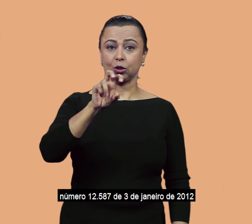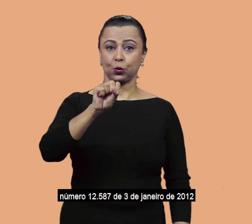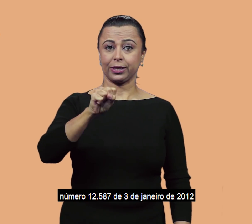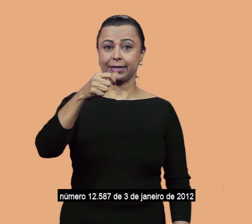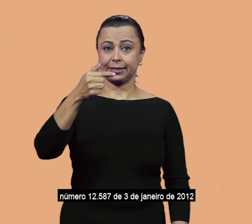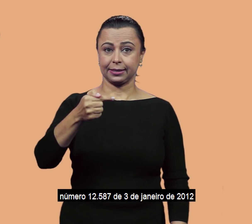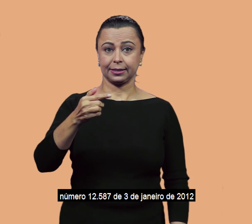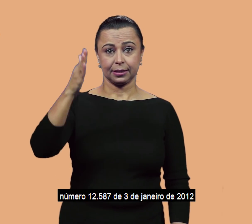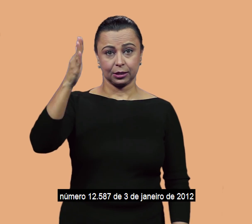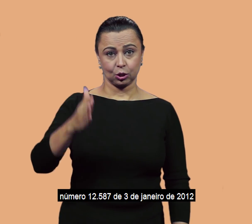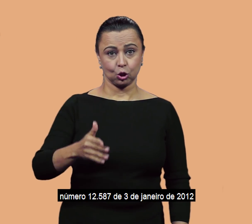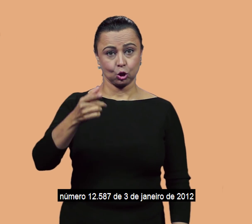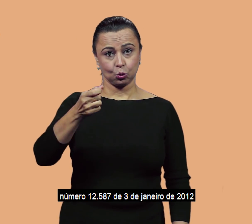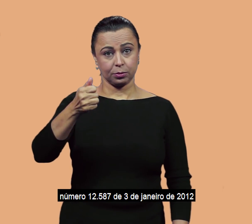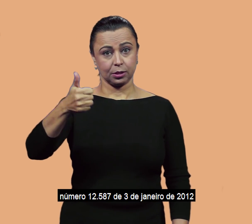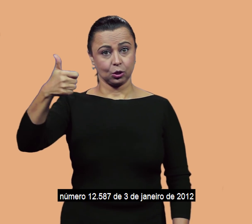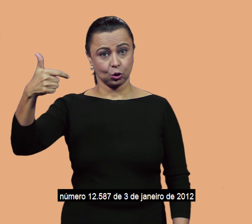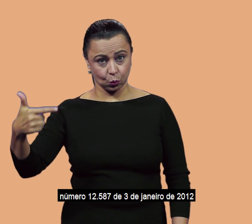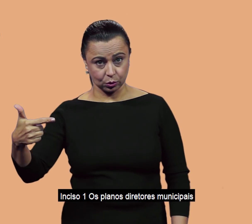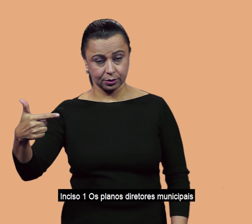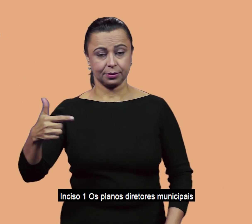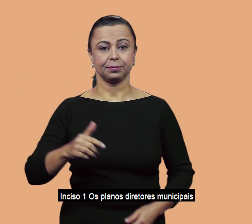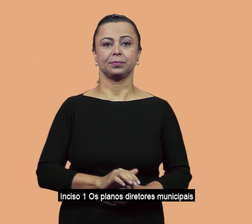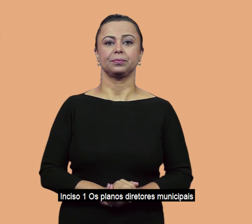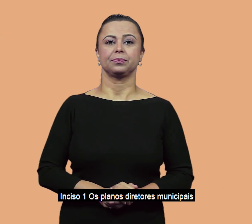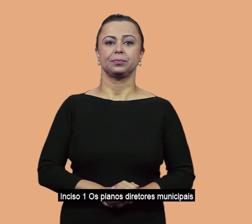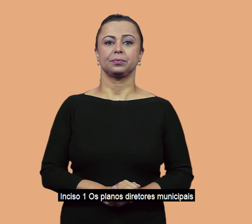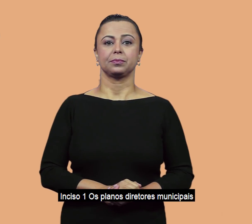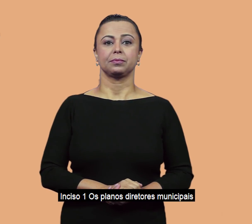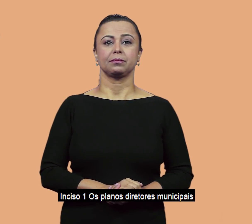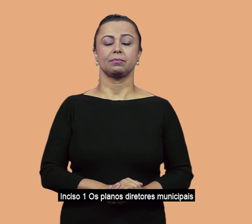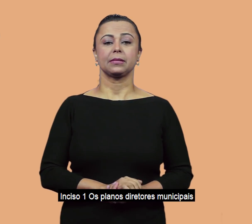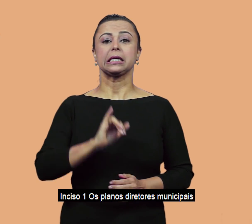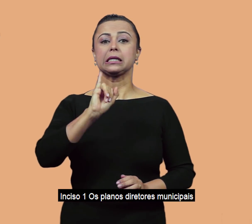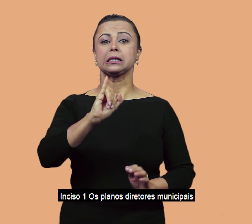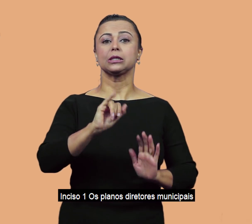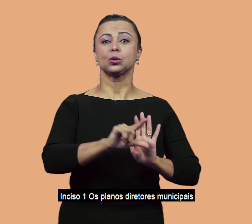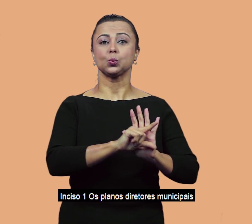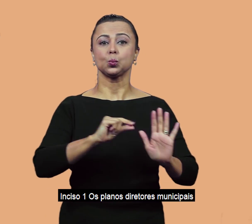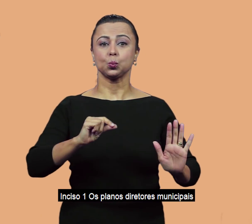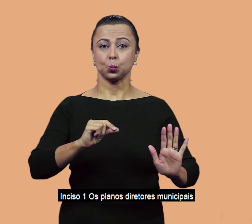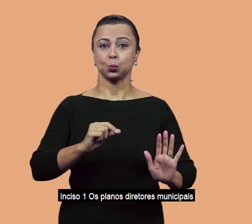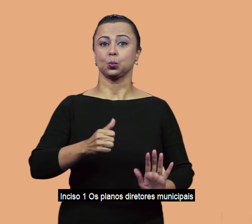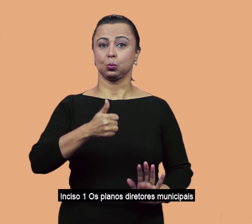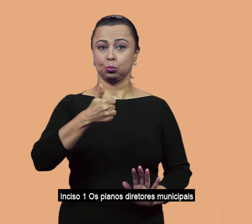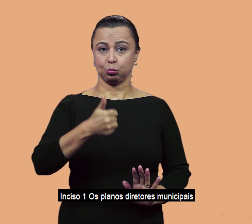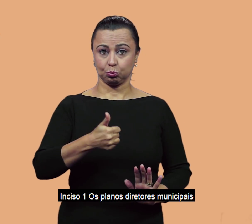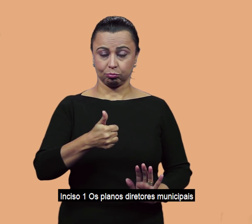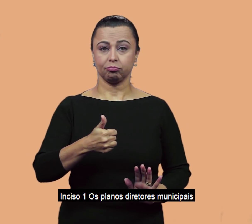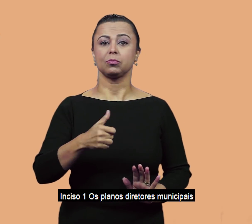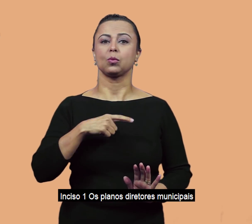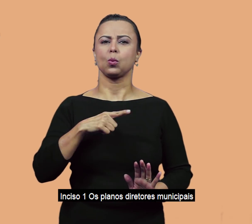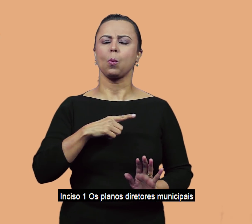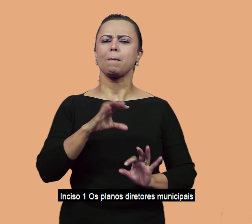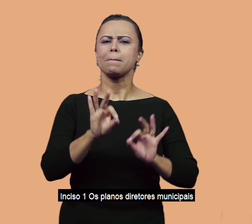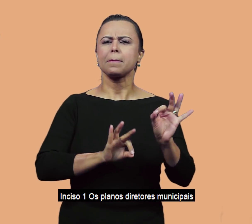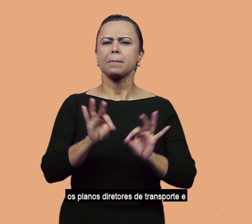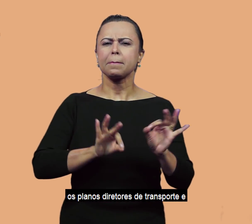de 2012 inciso 1 os planos diretores municipais os planos diretores